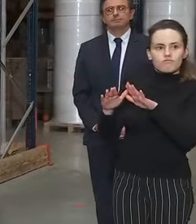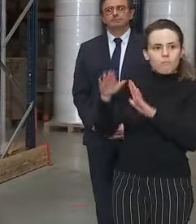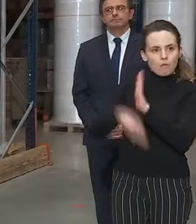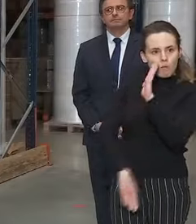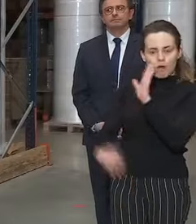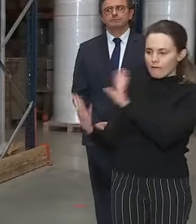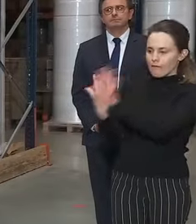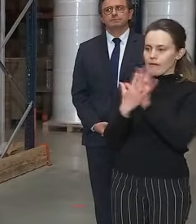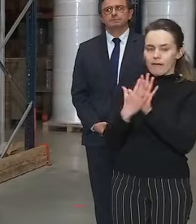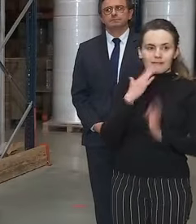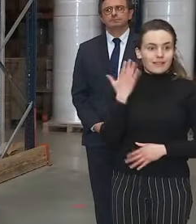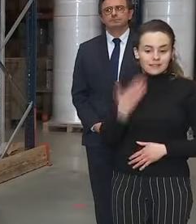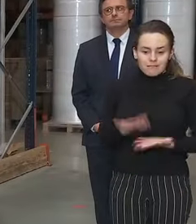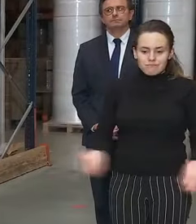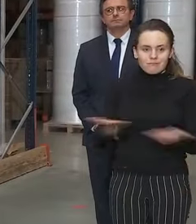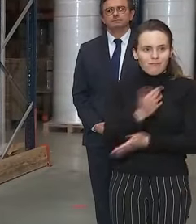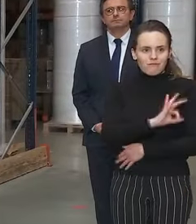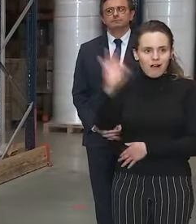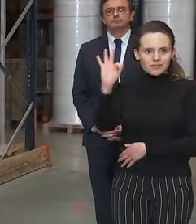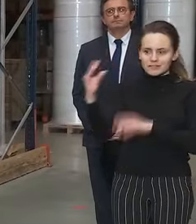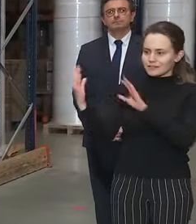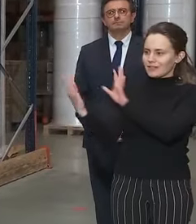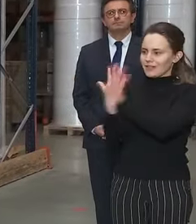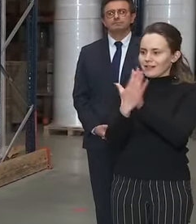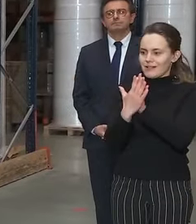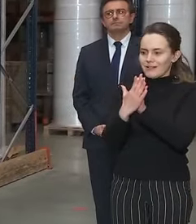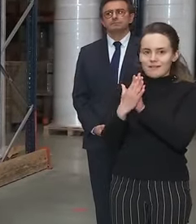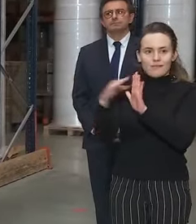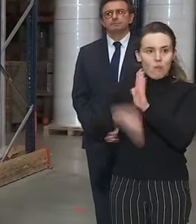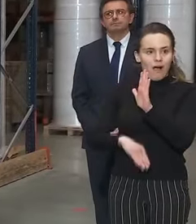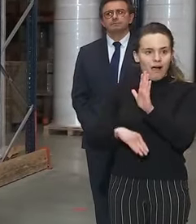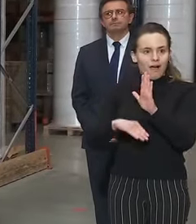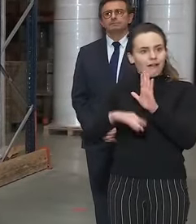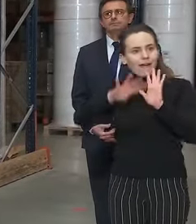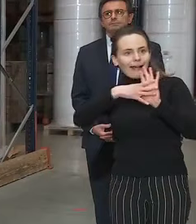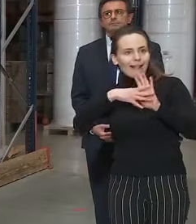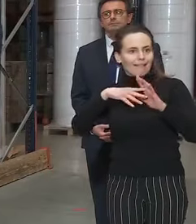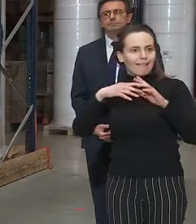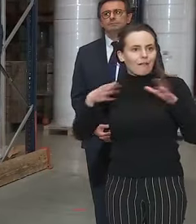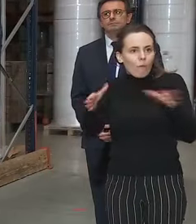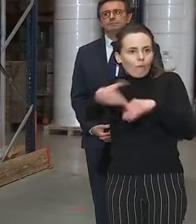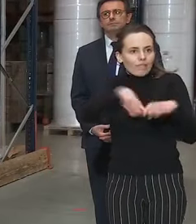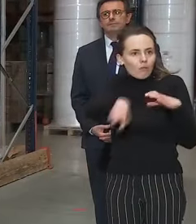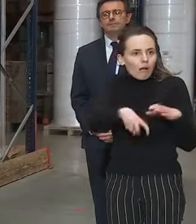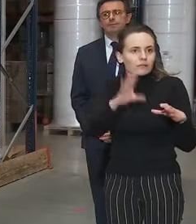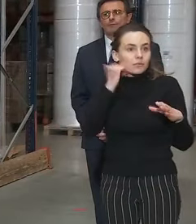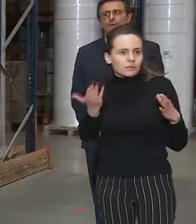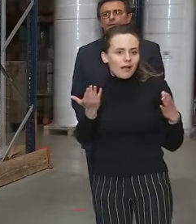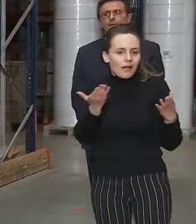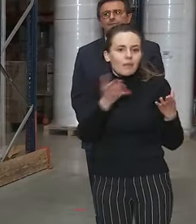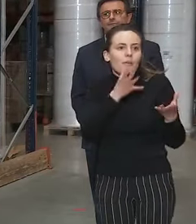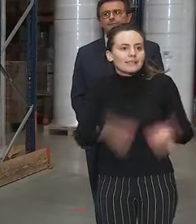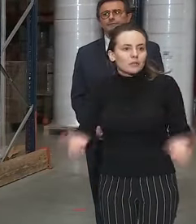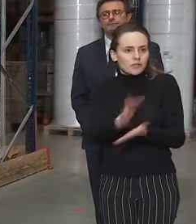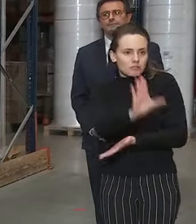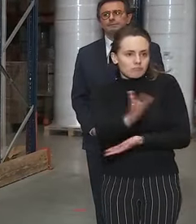pays, le souhait est que justement on ne soit pas placé dans cette situation-là. Mais il nous faudra préparer l'après et il nous faut aussi pouvoir